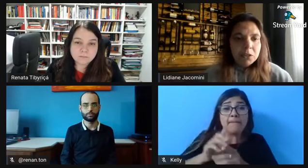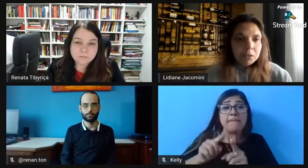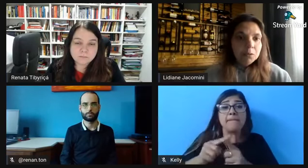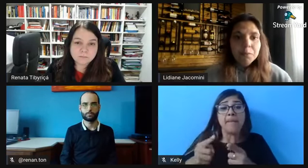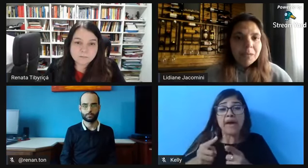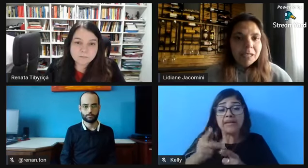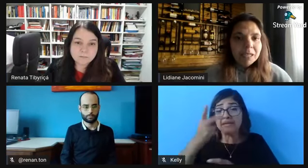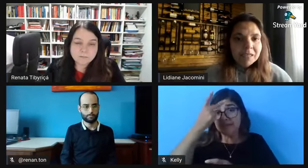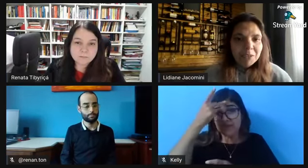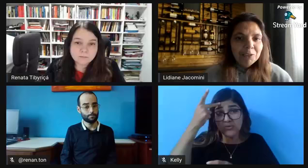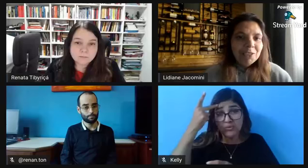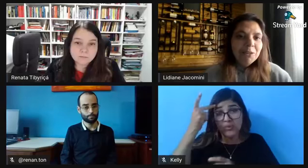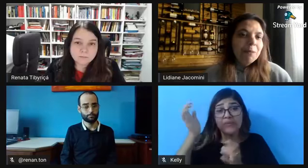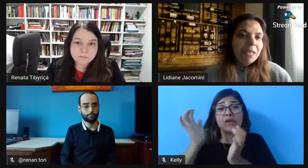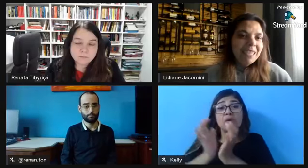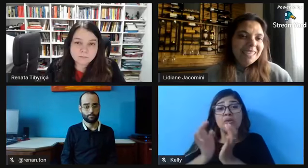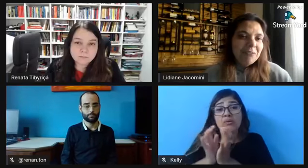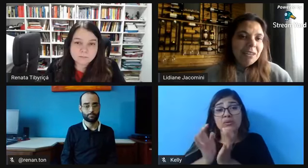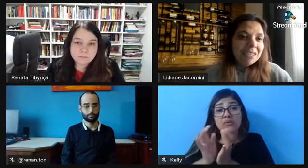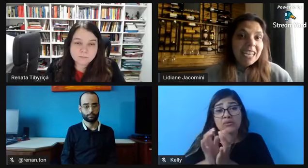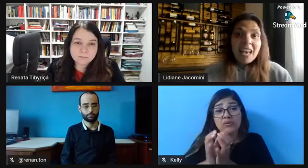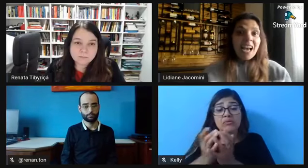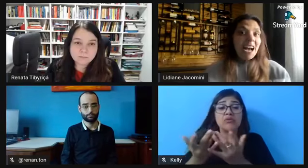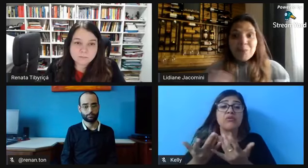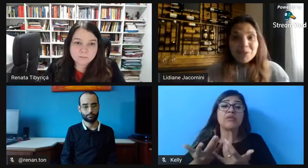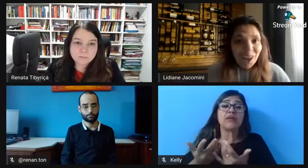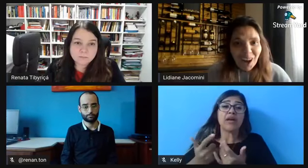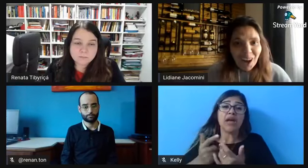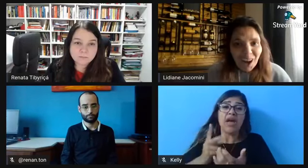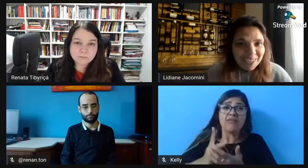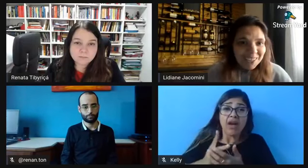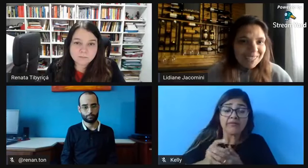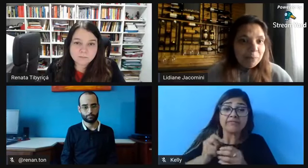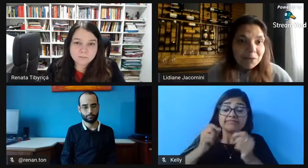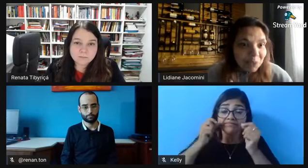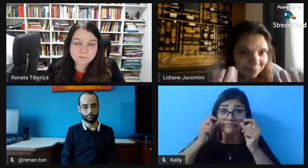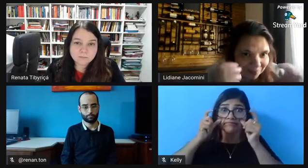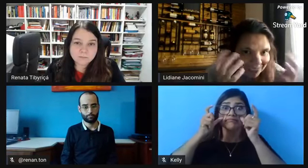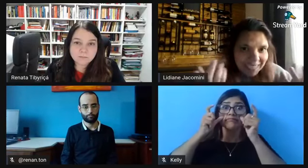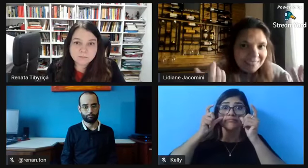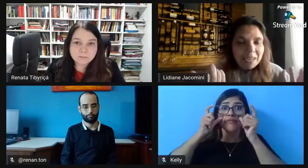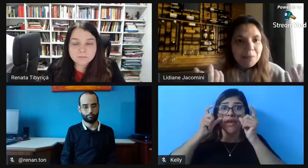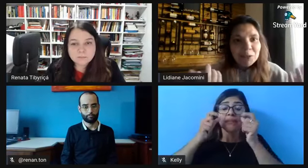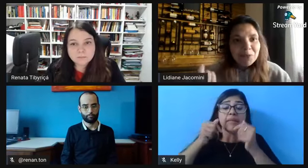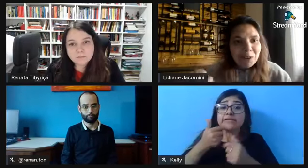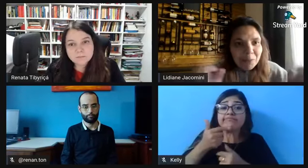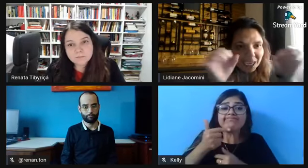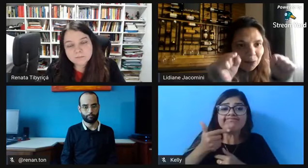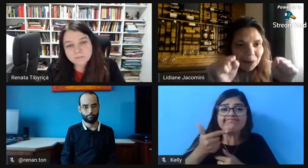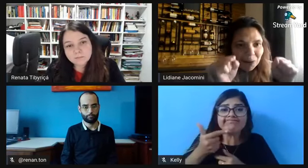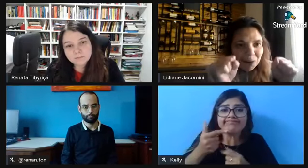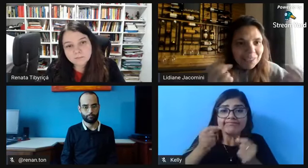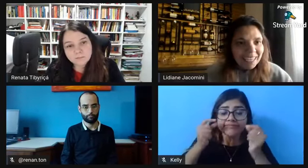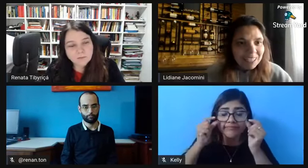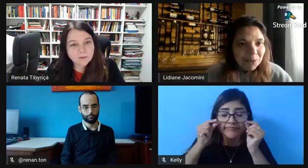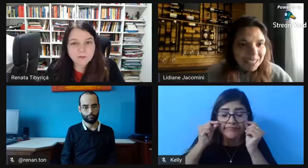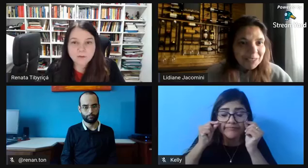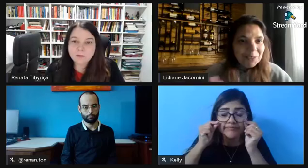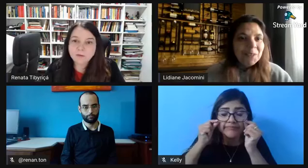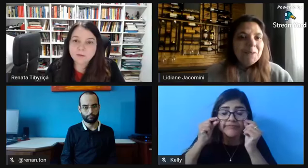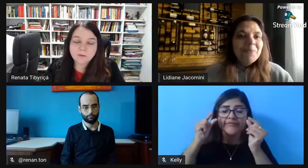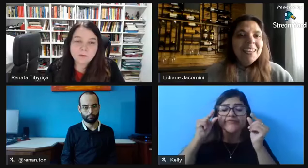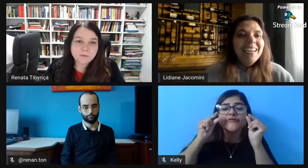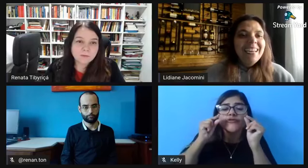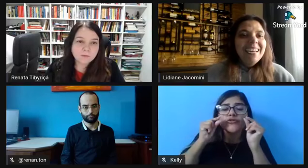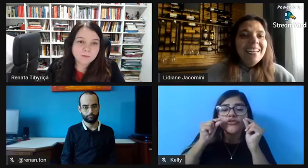gente faz parte aqui do Grupo Brasil, que já foi para a perícia e falava assim: abre os olhos! E a pessoa não tem a microftalmia, o olho dela é